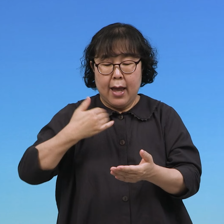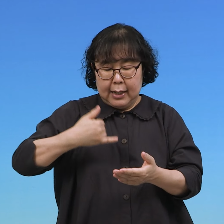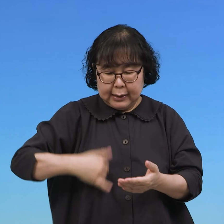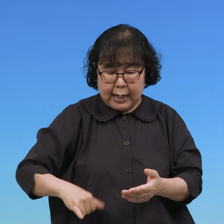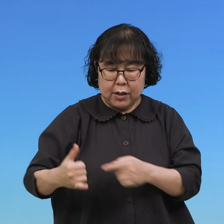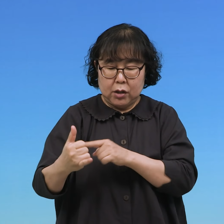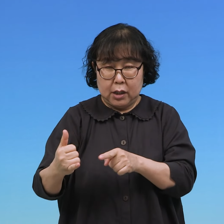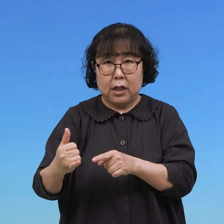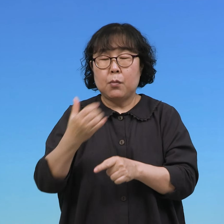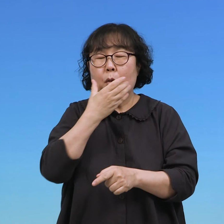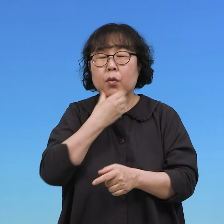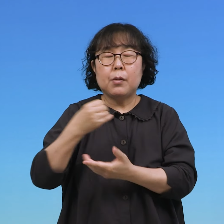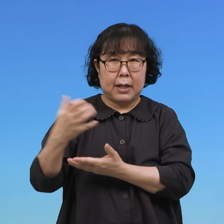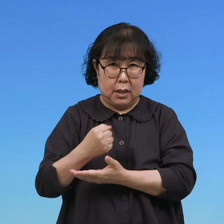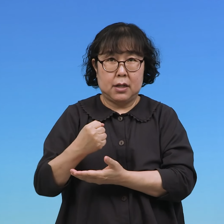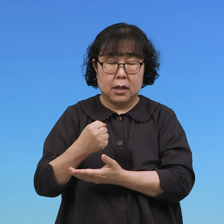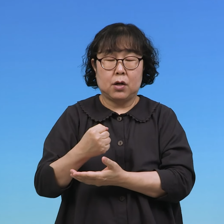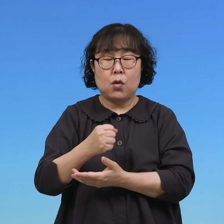소망 아닙니까?